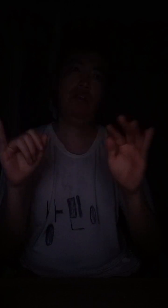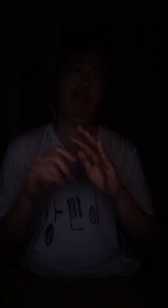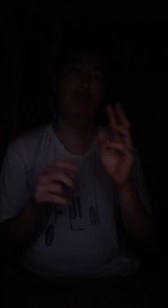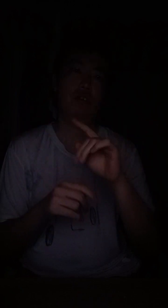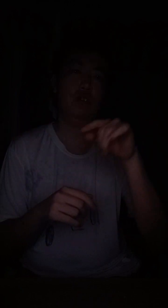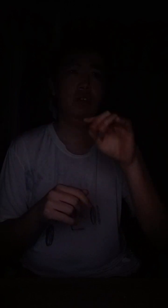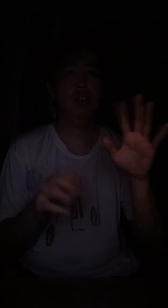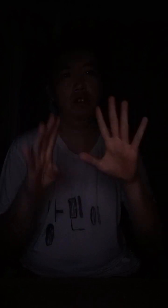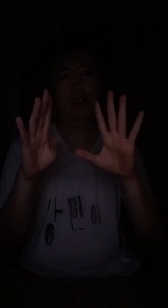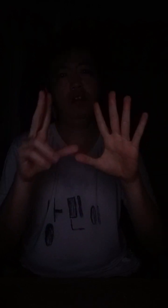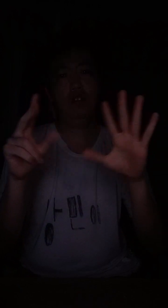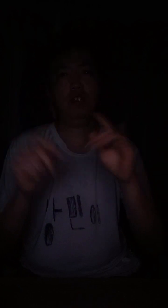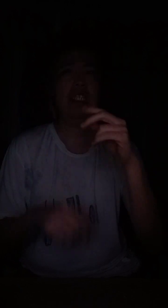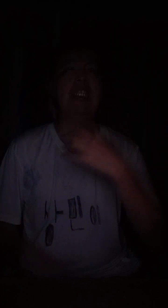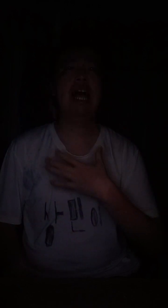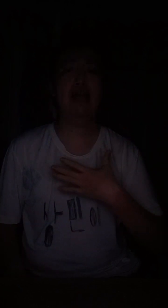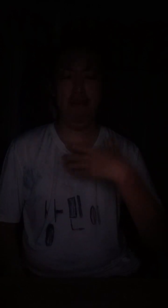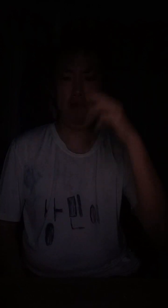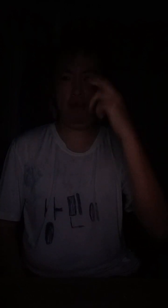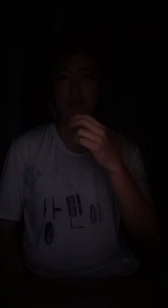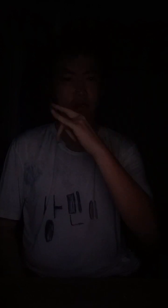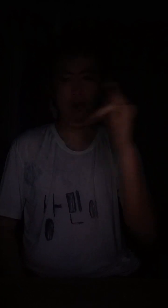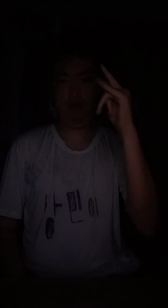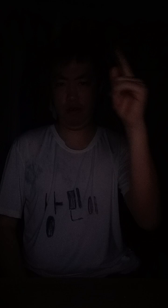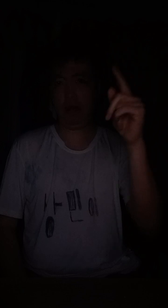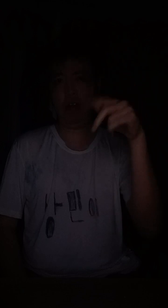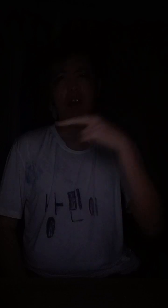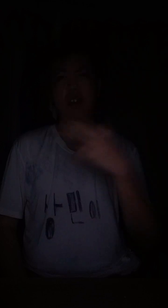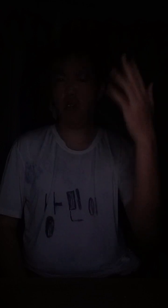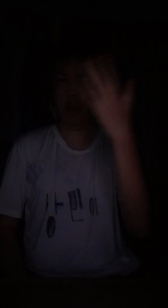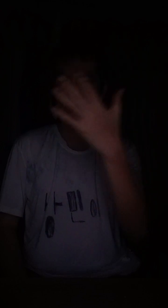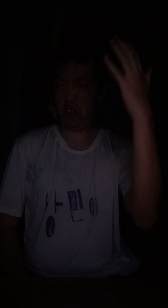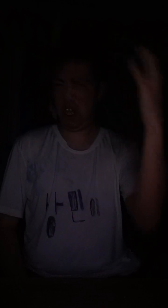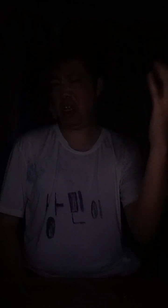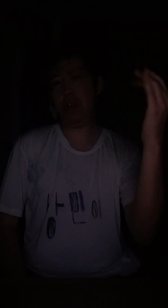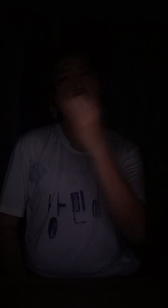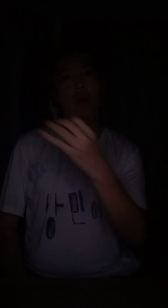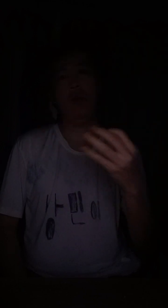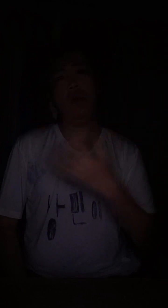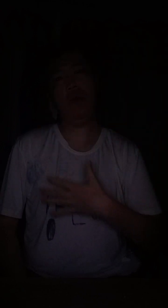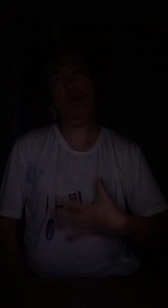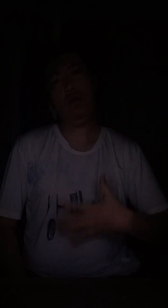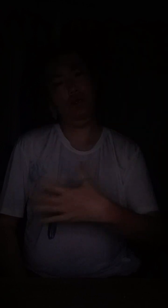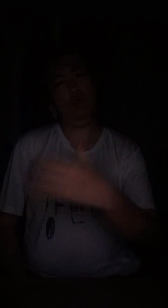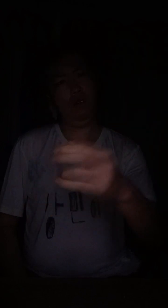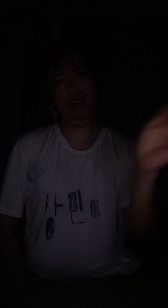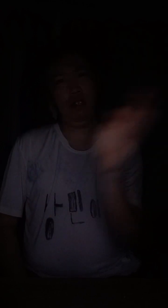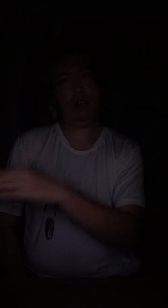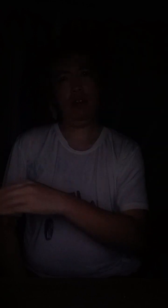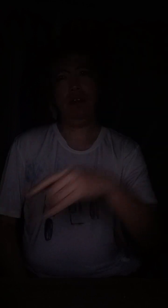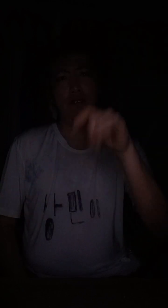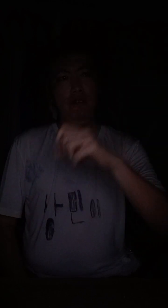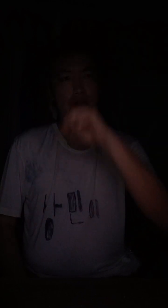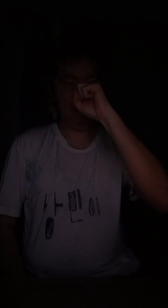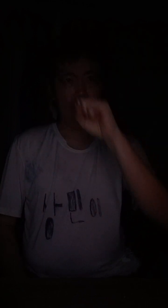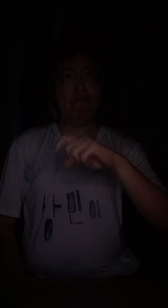중 98%가 남성이었습니다. 여성들 사이에선 운이 나빠서 몰카 피해를 당하는 게 아니라 운이 좋아야 피해를